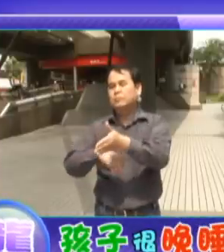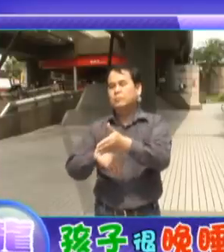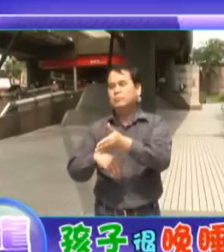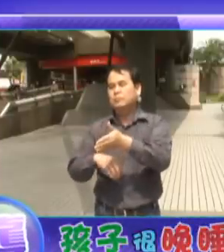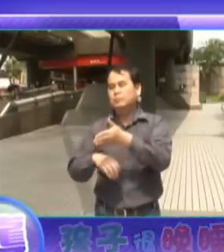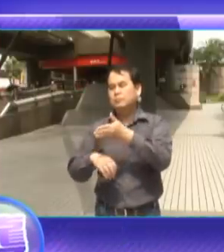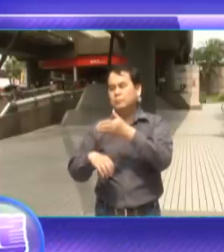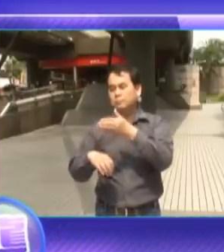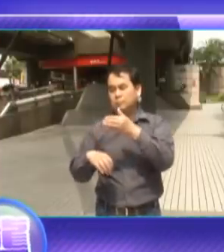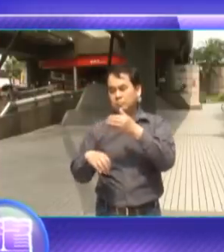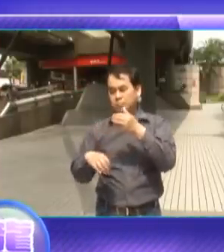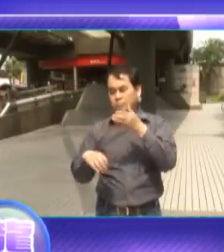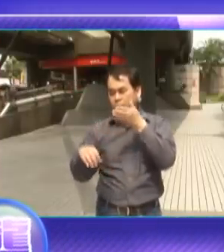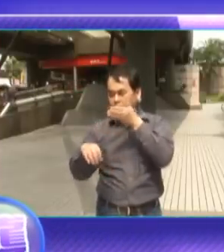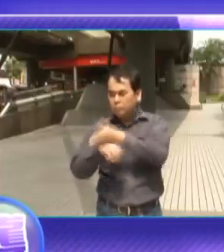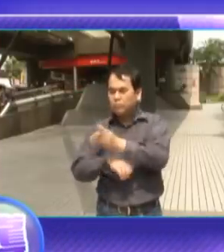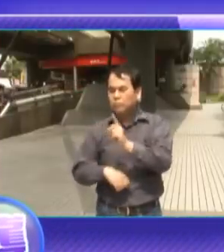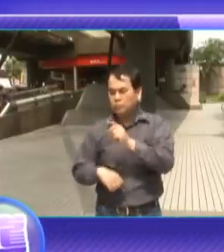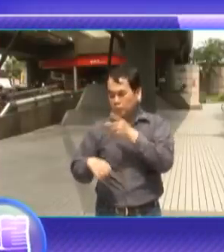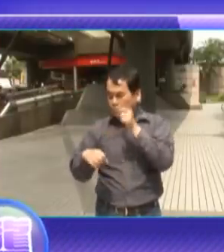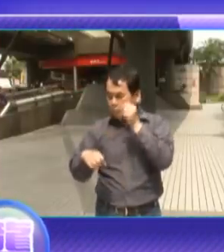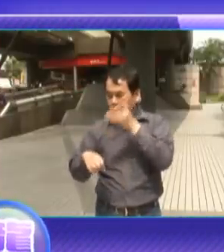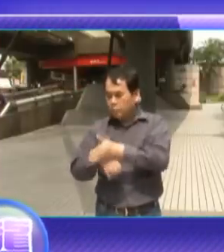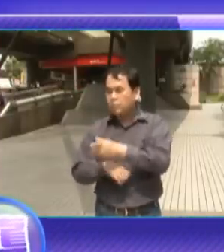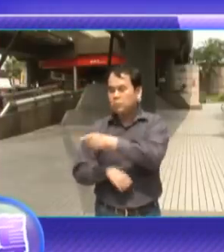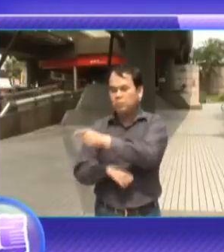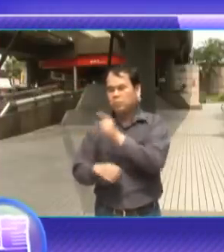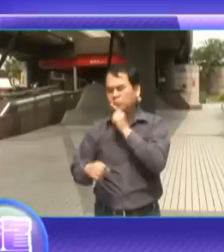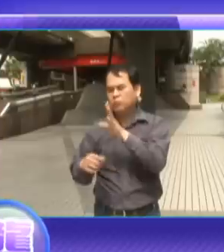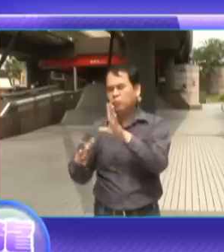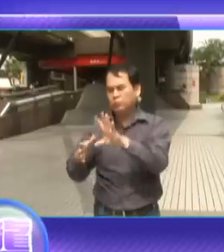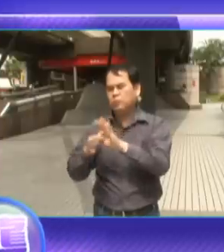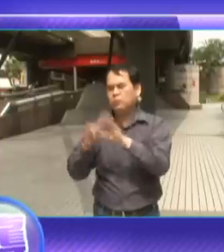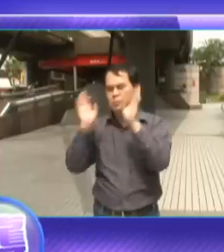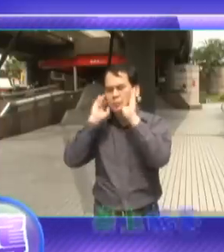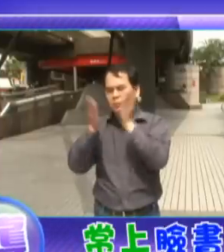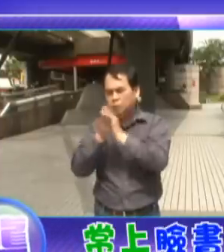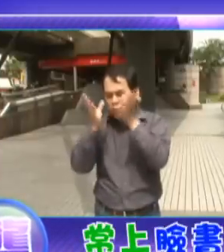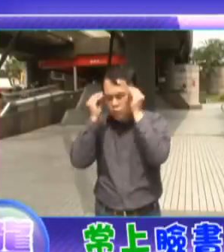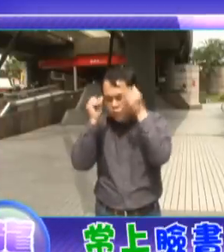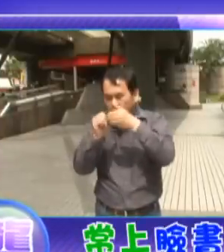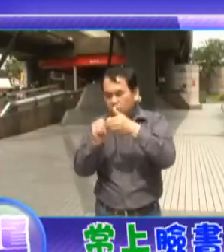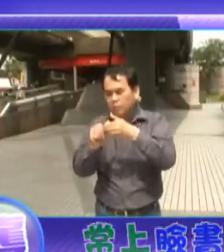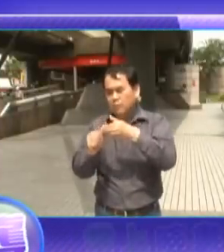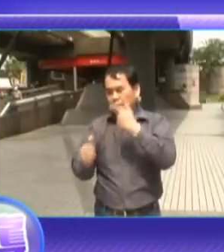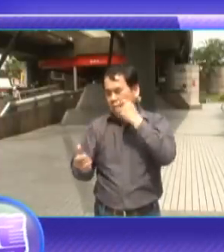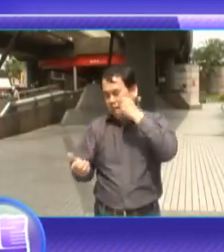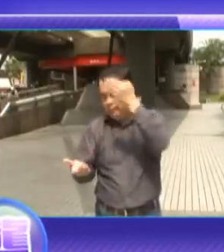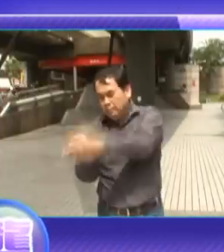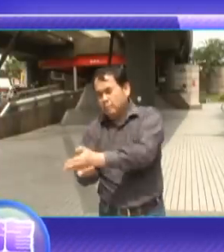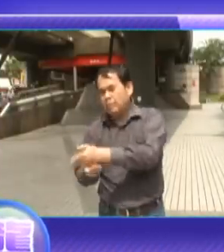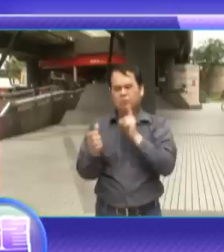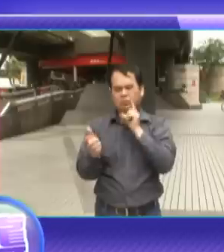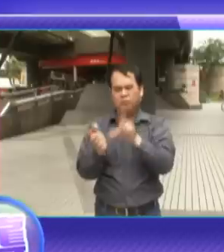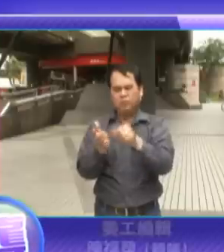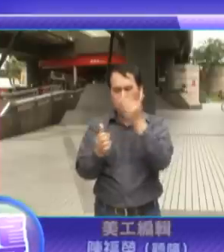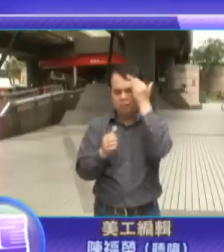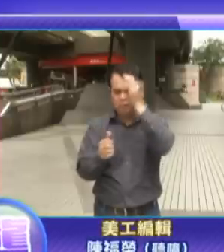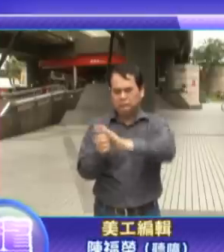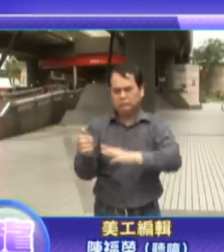啊，晚睡的原因是常常上脸书，我也很难禁止啊。